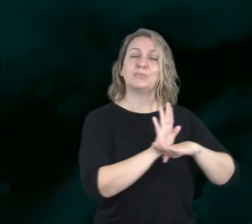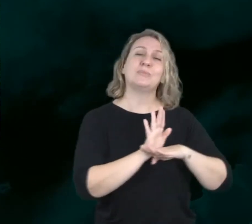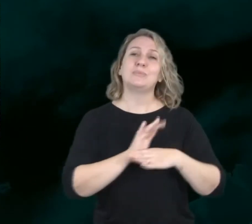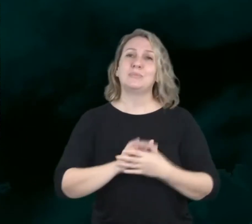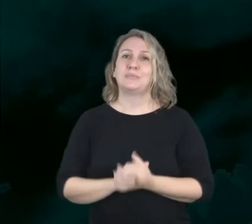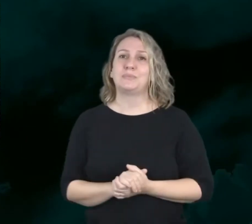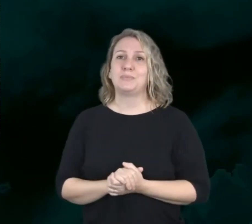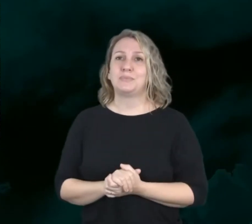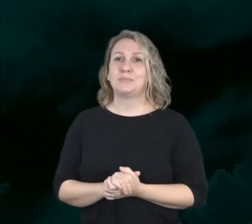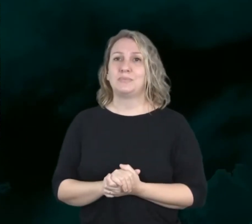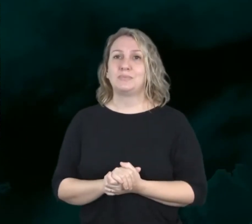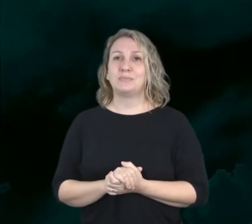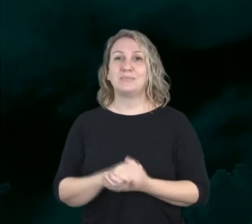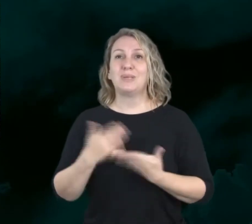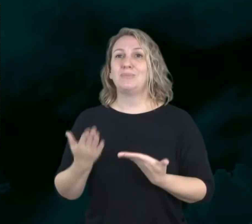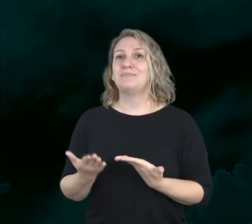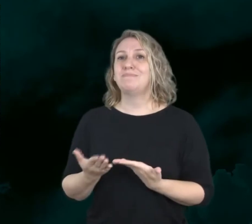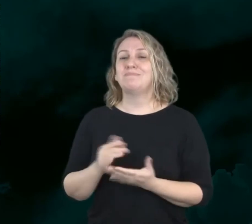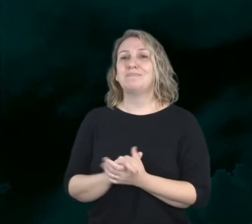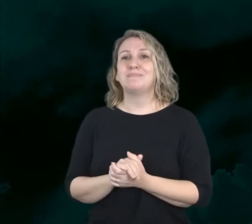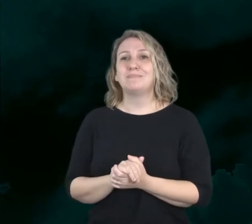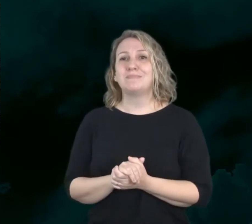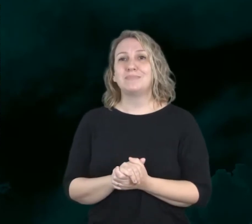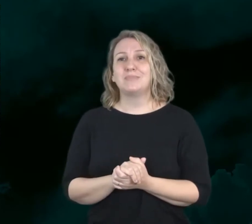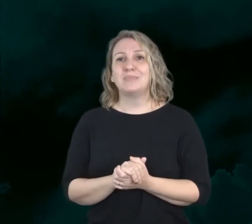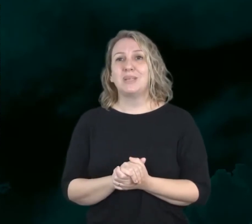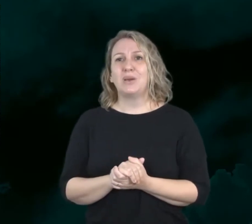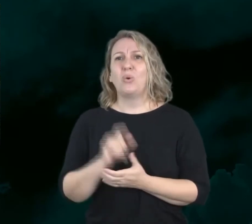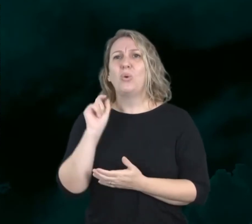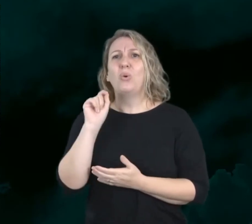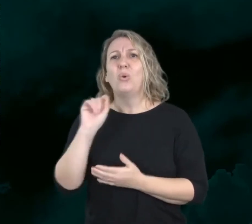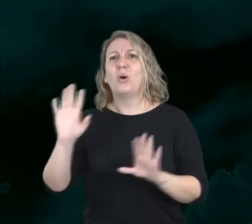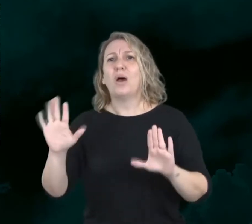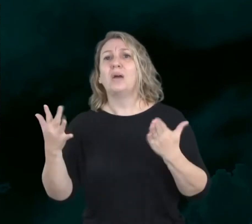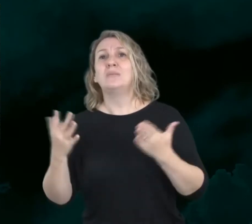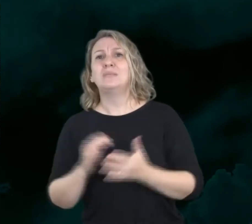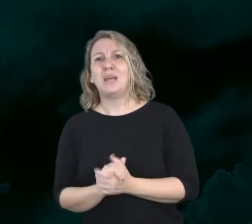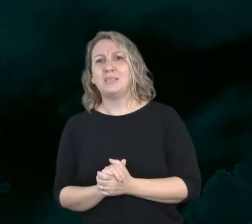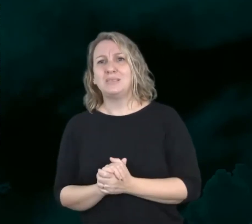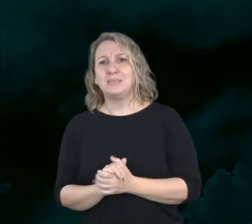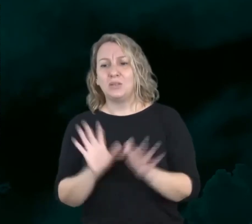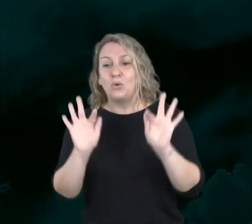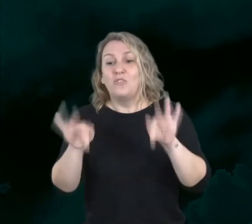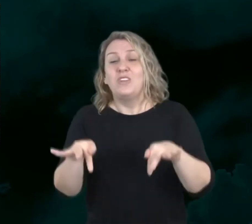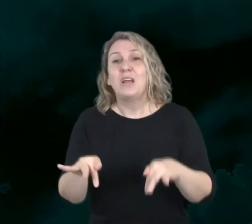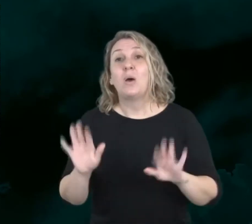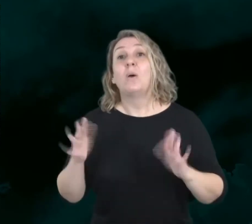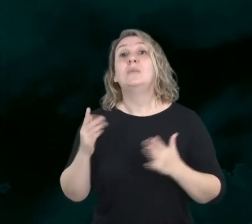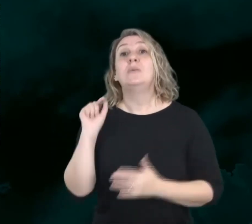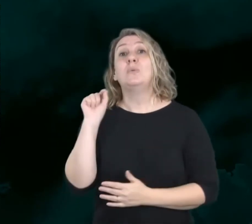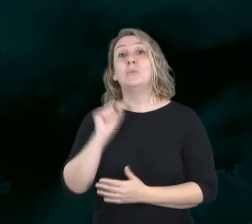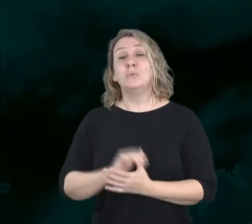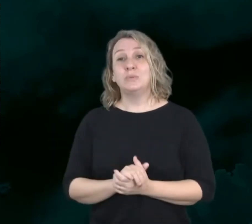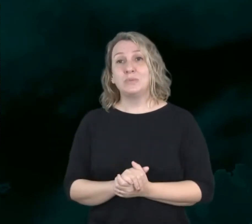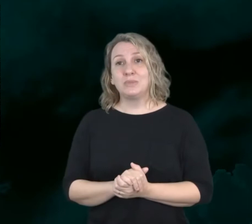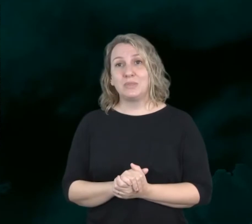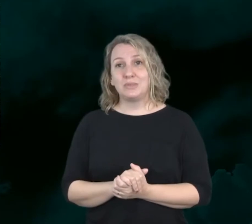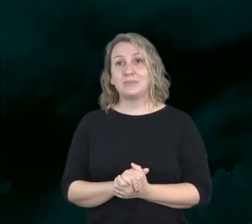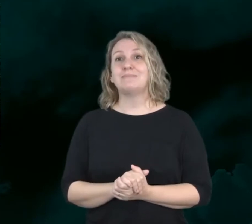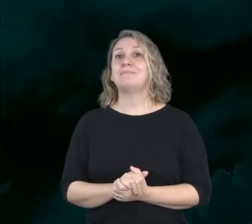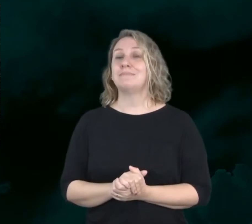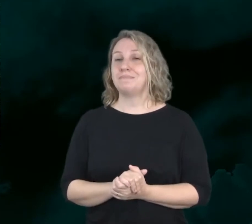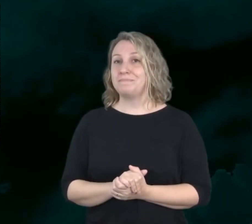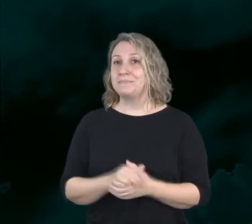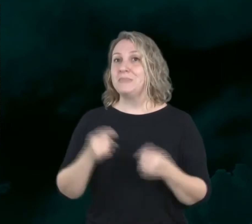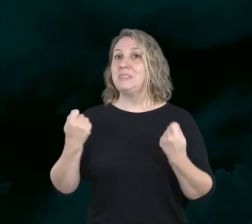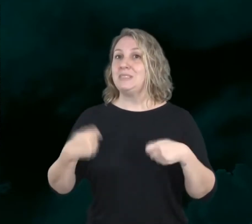isso, graças a quê? No que isso vai dar? Qual é o nosso destino final? Portanto, meus irmãos, nós precisamos saber muito